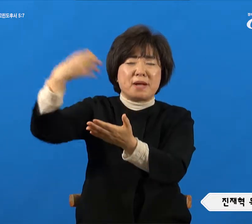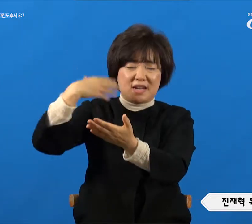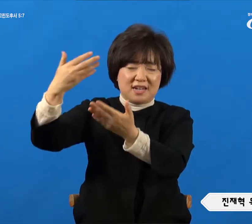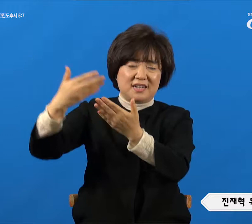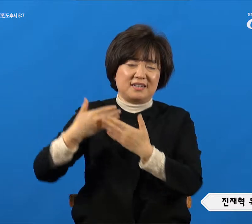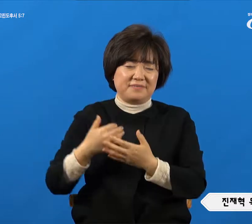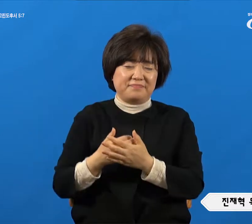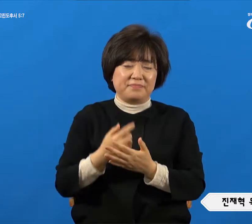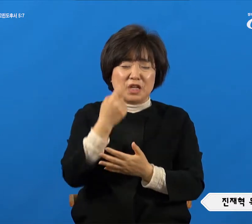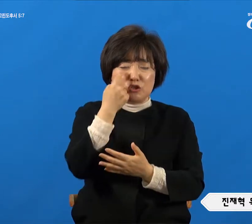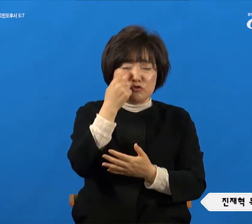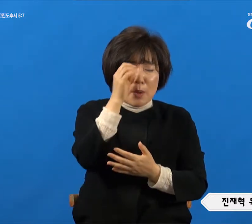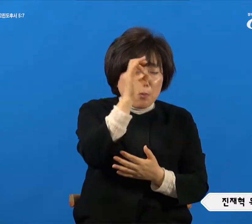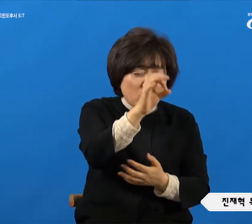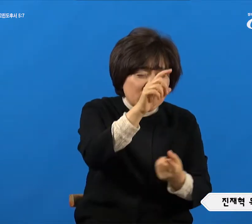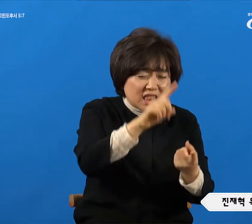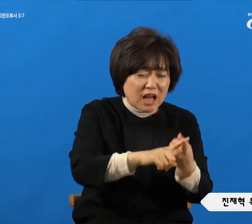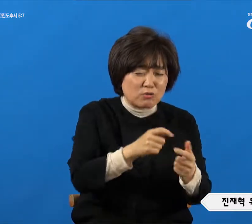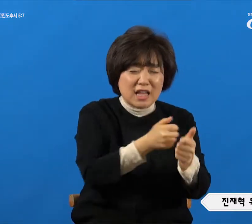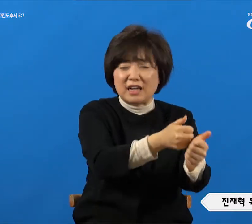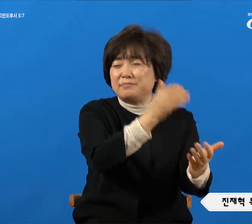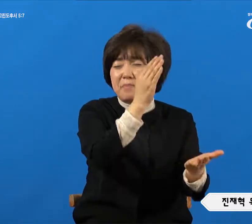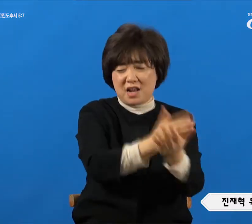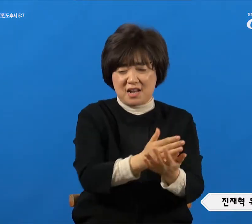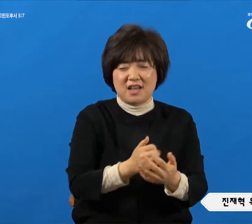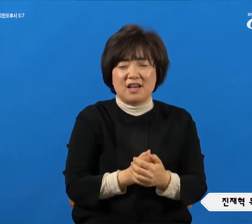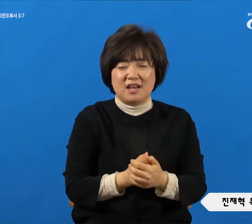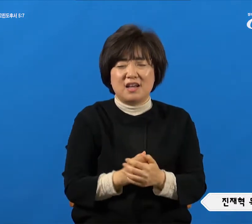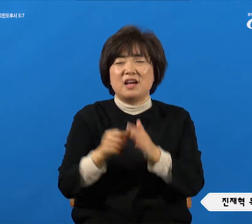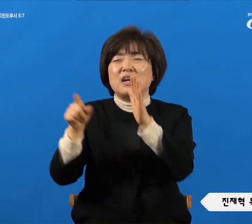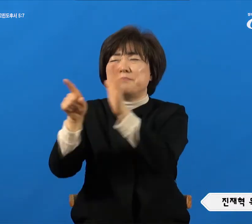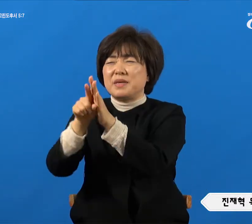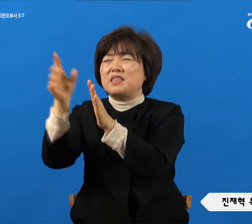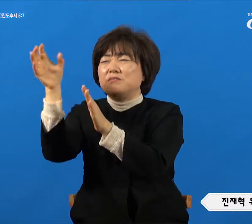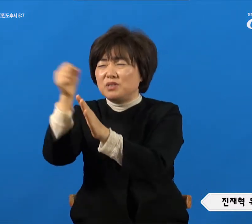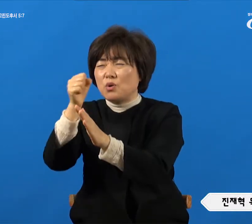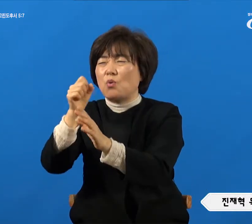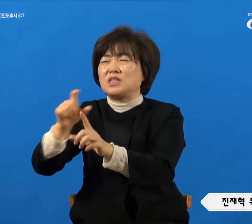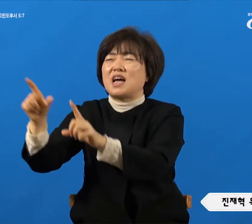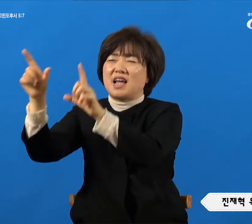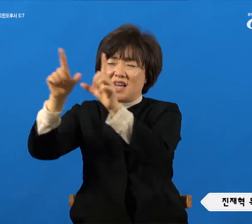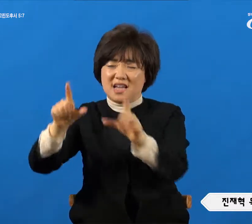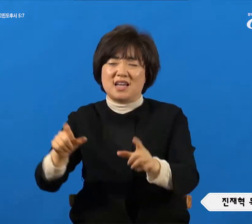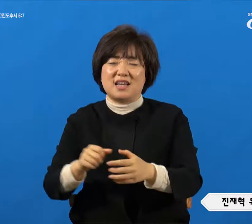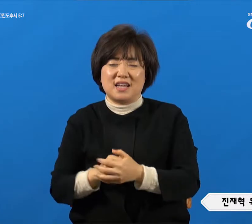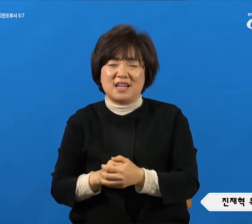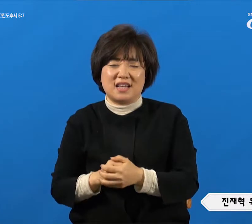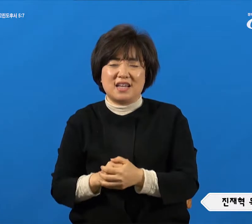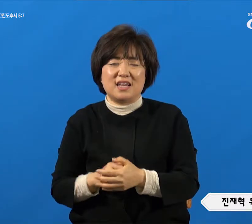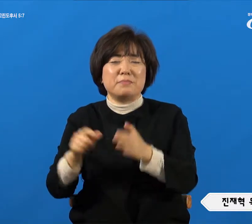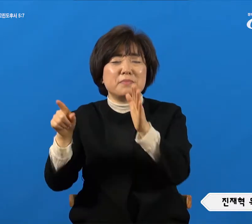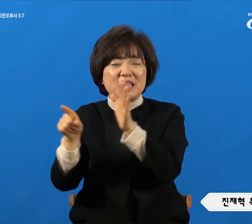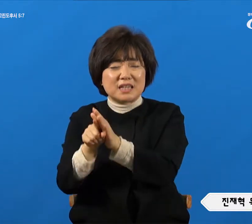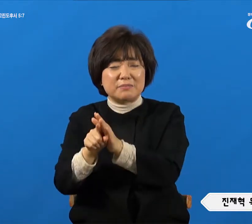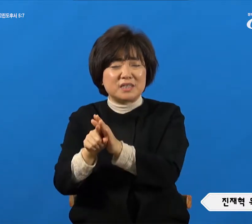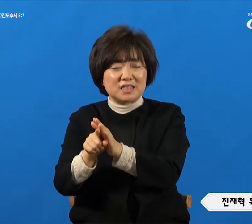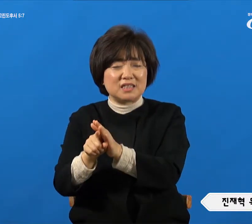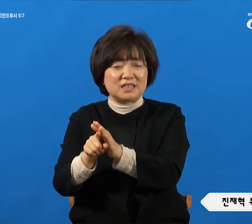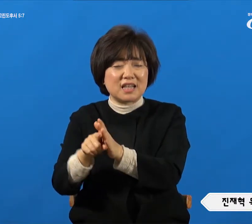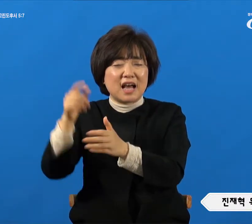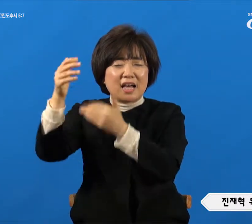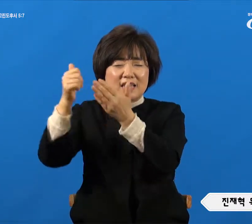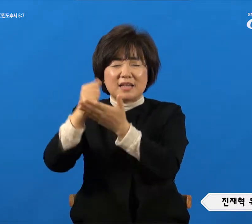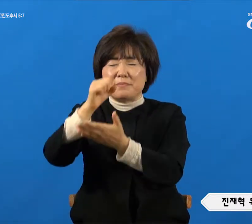말씀합니다. 눈에 보이는 대로 살지 말고 믿음으로 살아야 함을. 믿음은